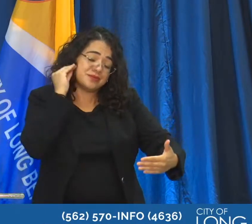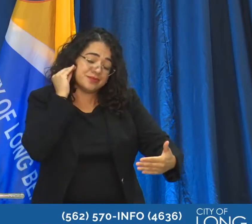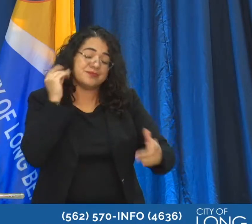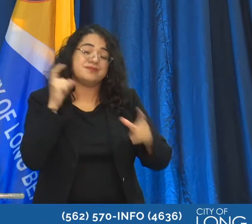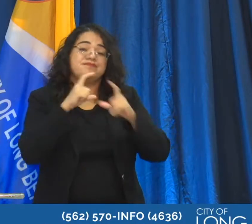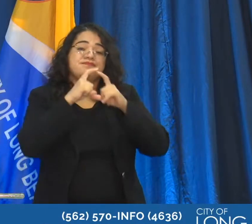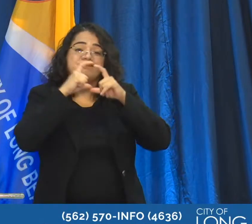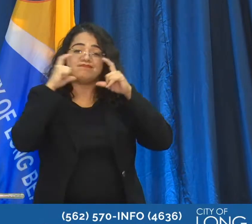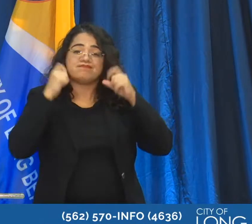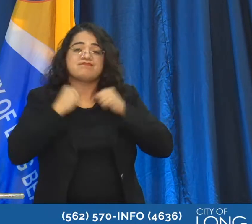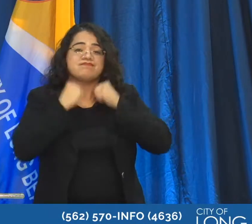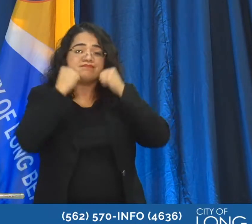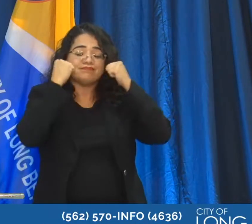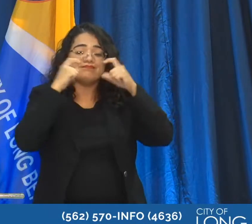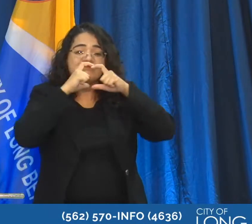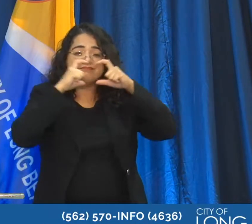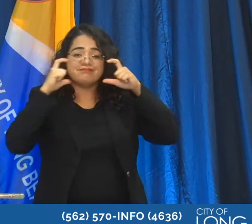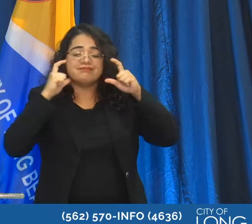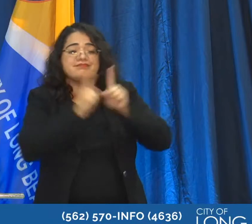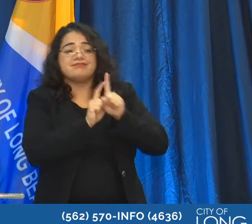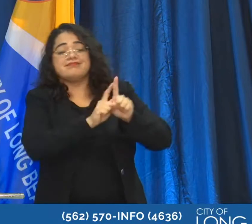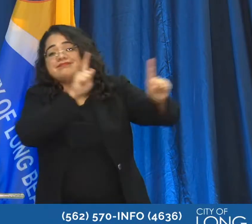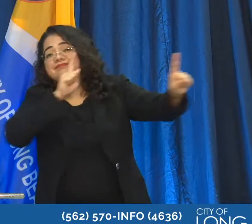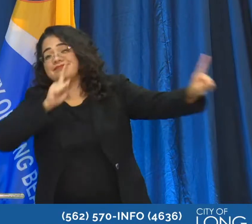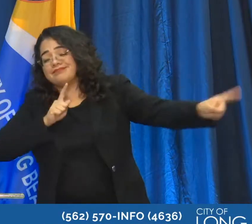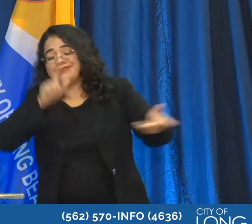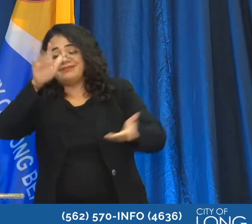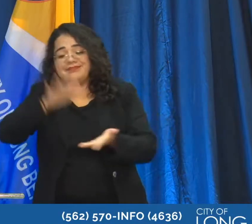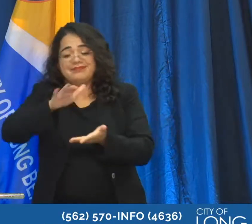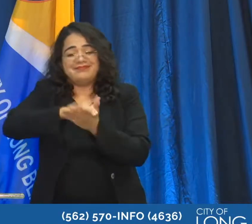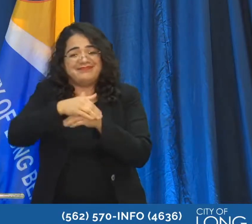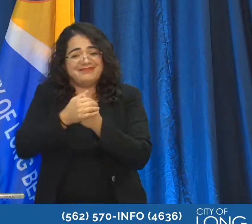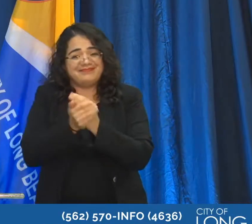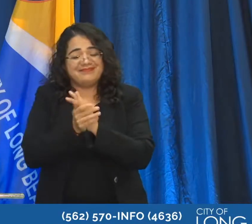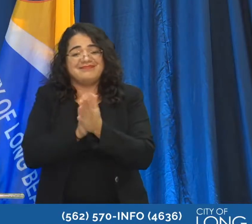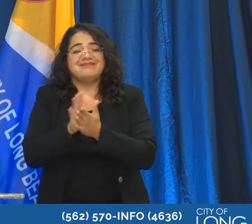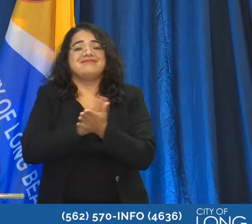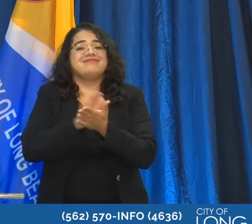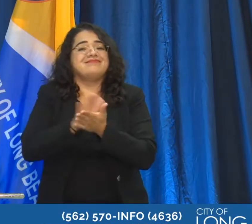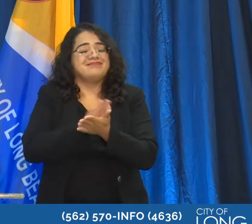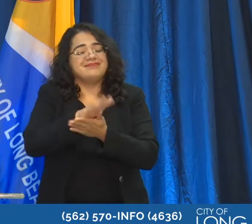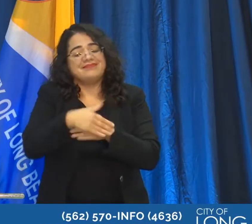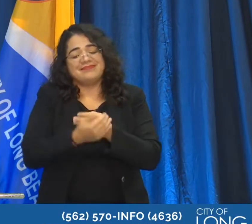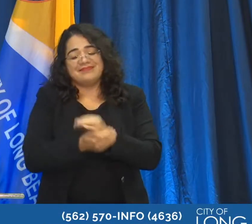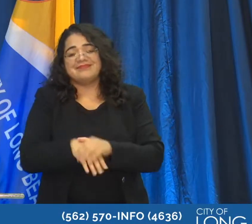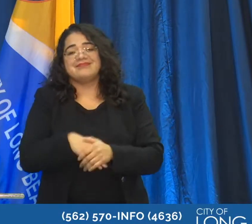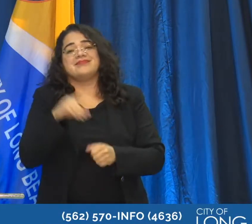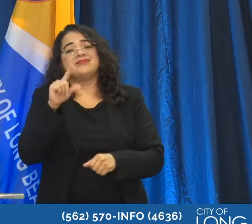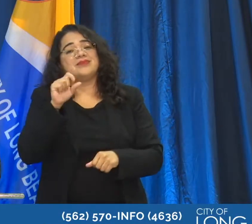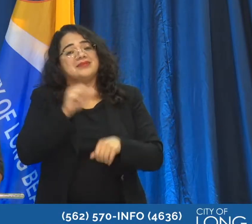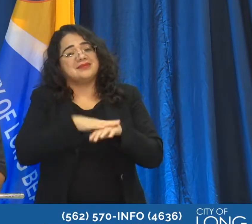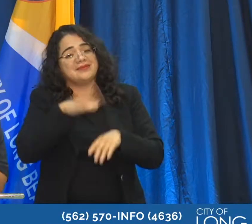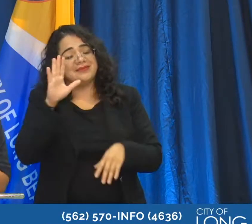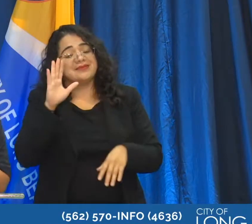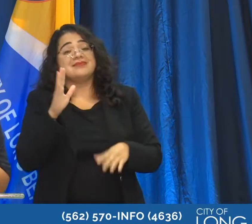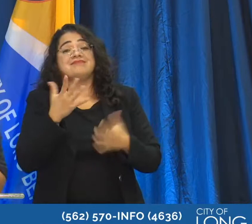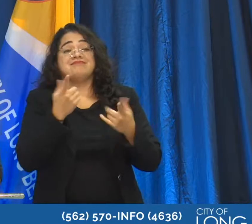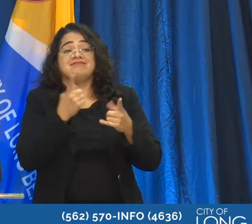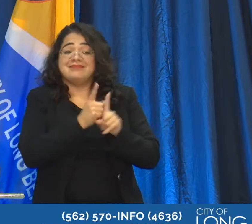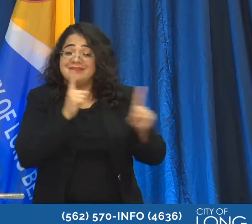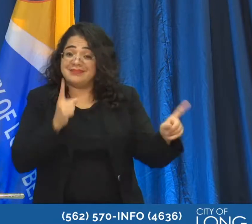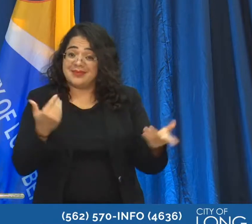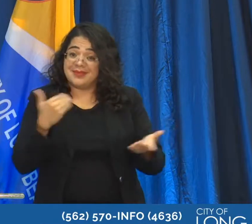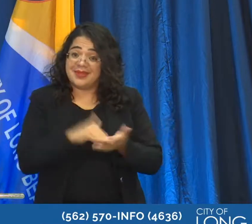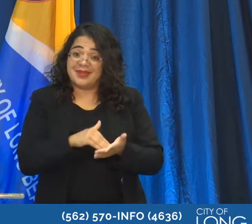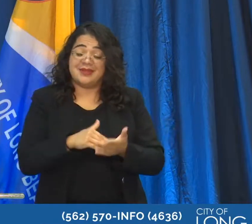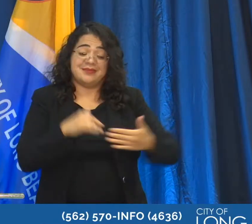coberturas faciales cuando salga afuera, a las cosas solamente necesarias. Esa es toda la información que tenemos para ustedes hoy. Muchas